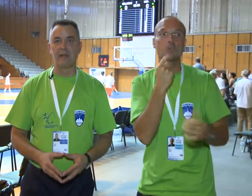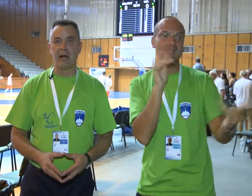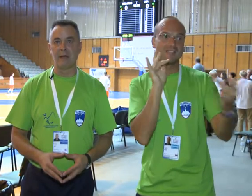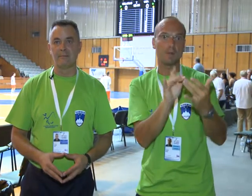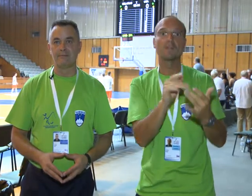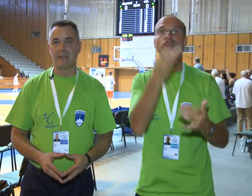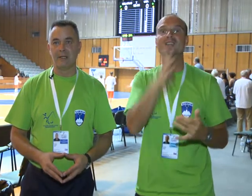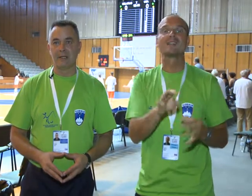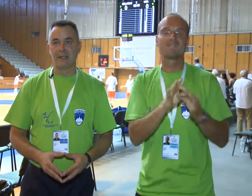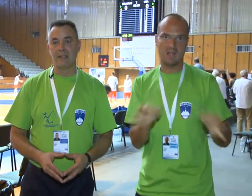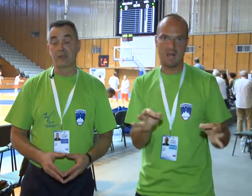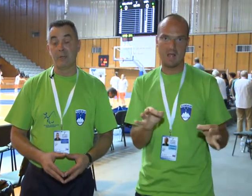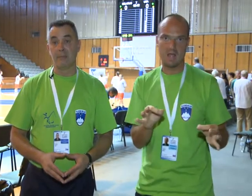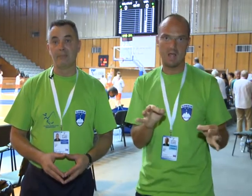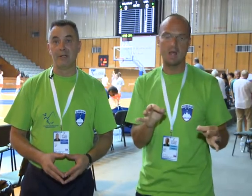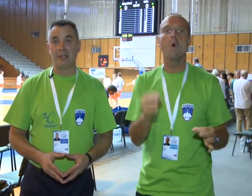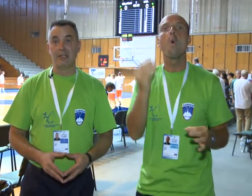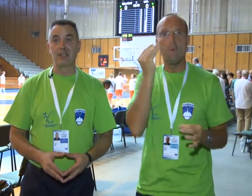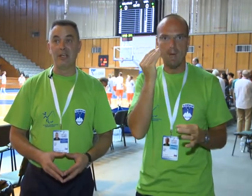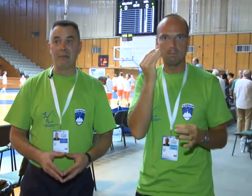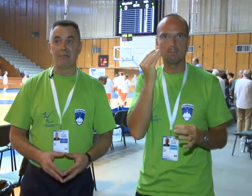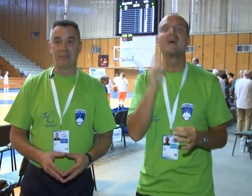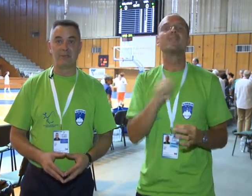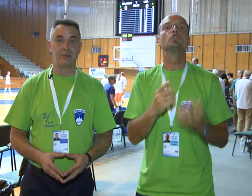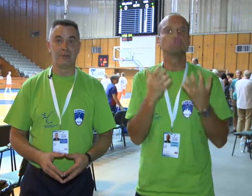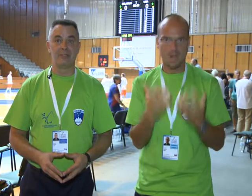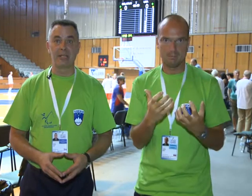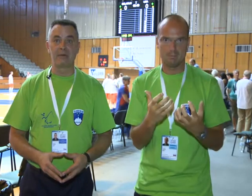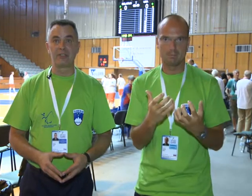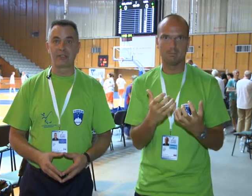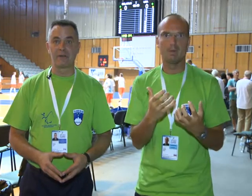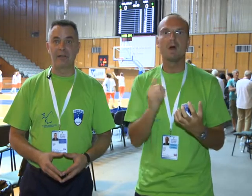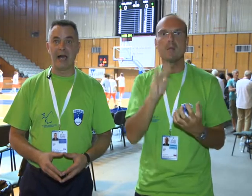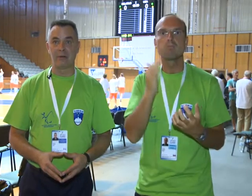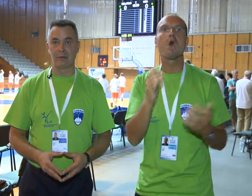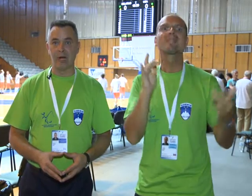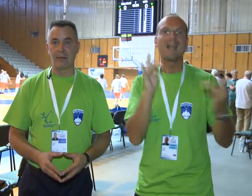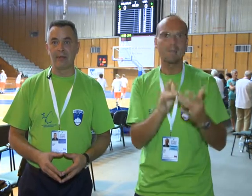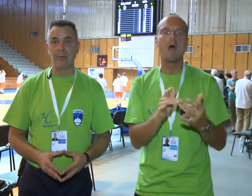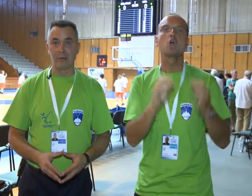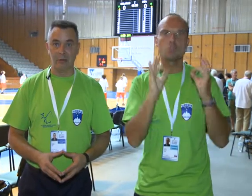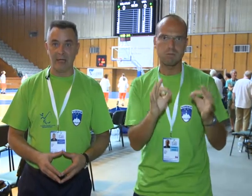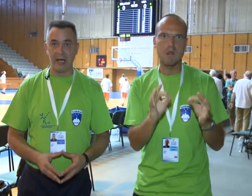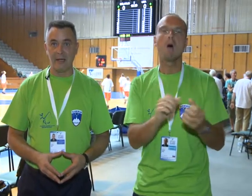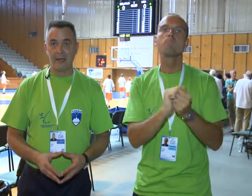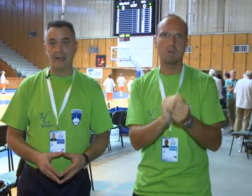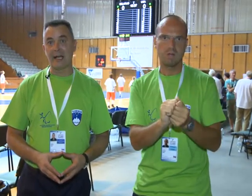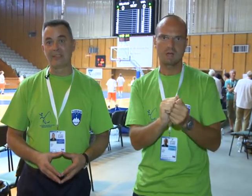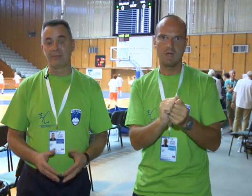četrtfinalu. Jaz upam in želim, da bo tekma v četrtfinalu dobra, borbena, kaj se bo